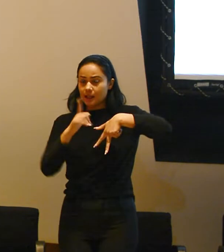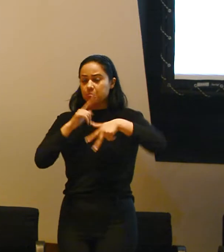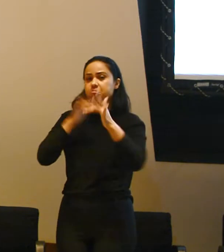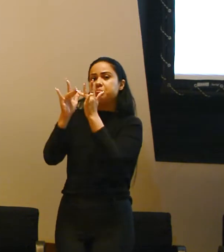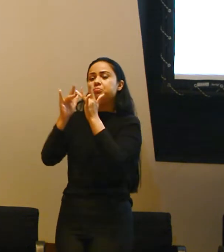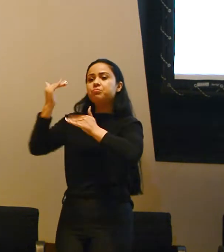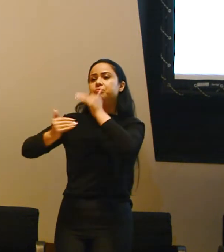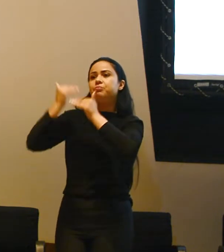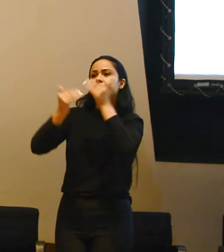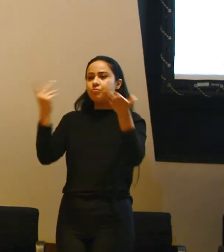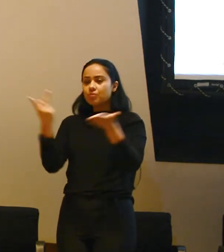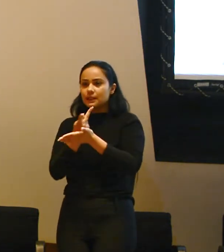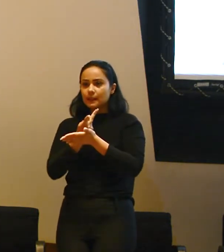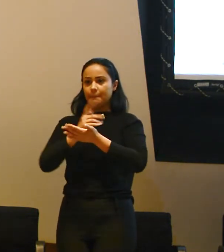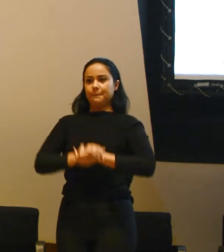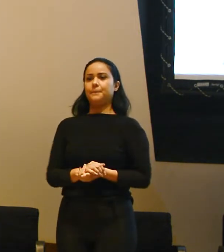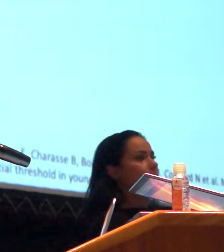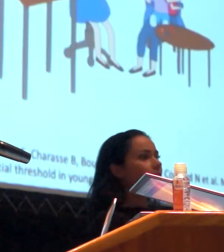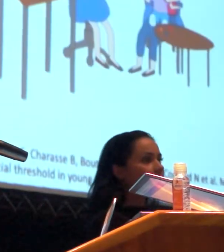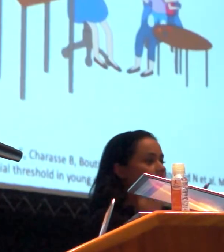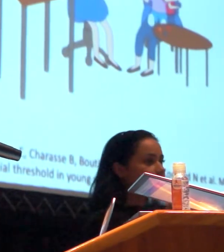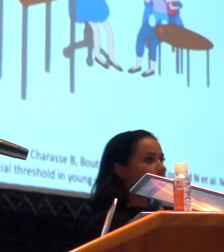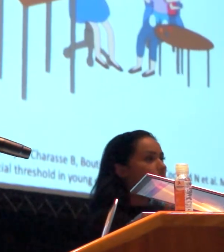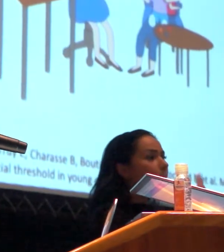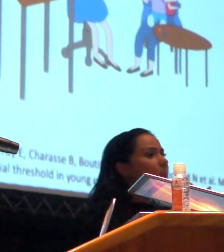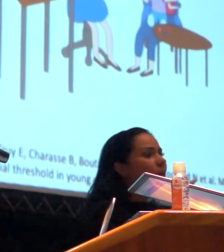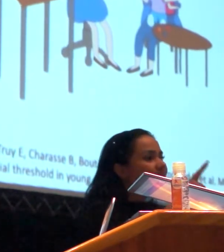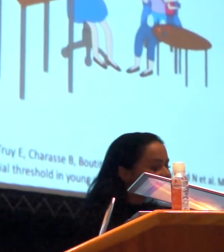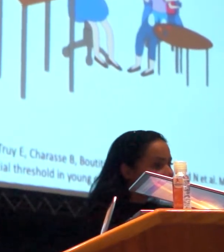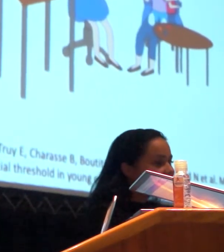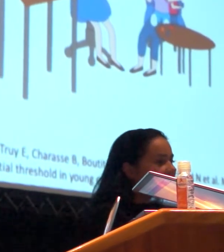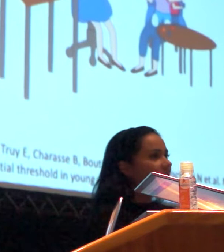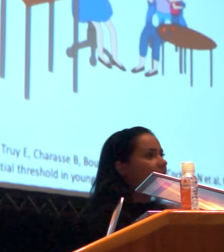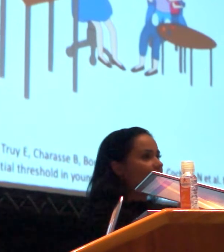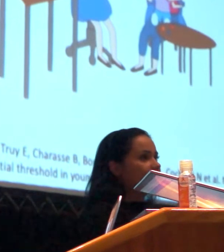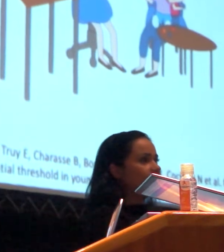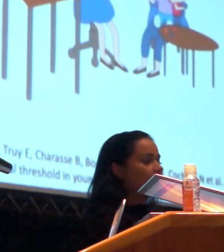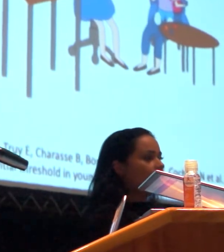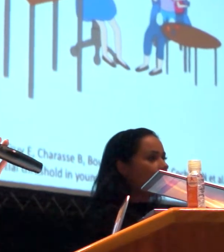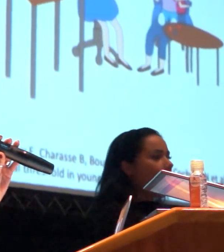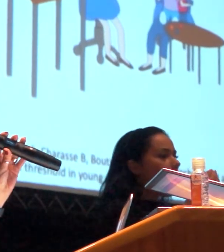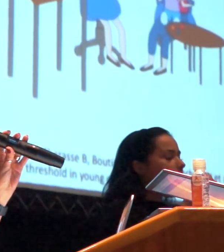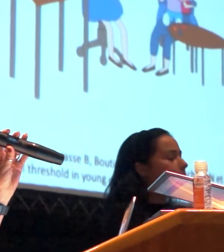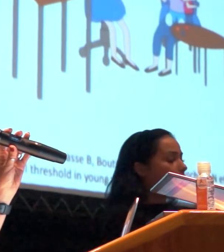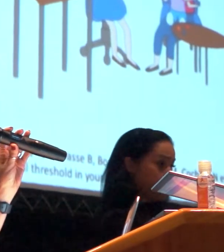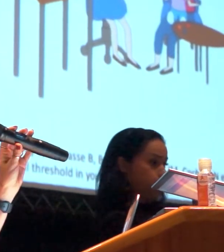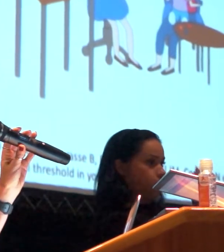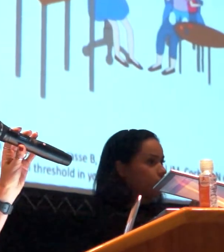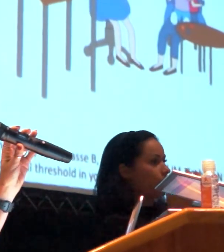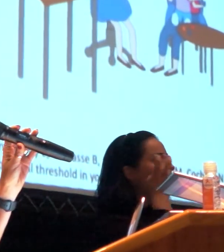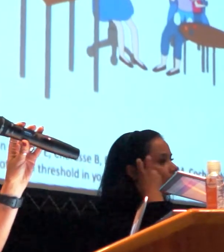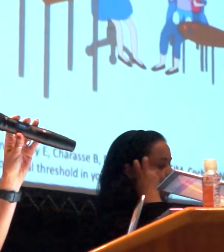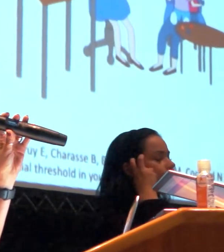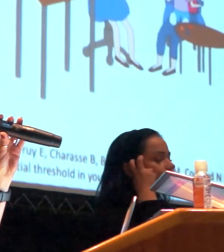esse desenvolvimento acontecer. Então, por que devemos fazer a programação do implante coclear? Então, a